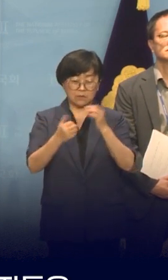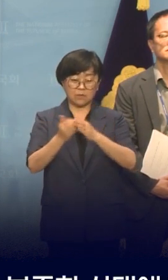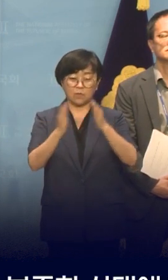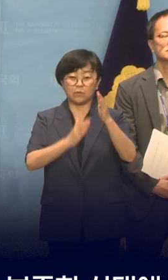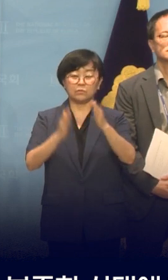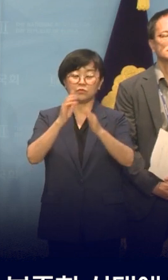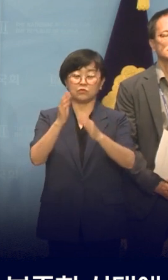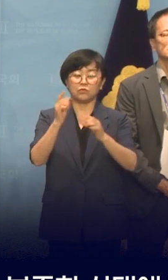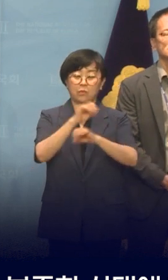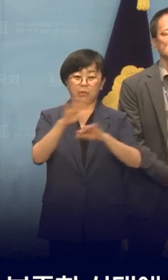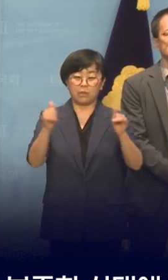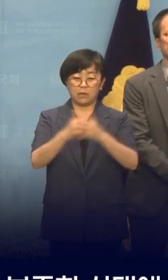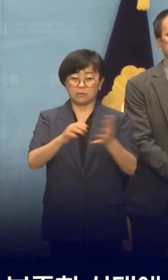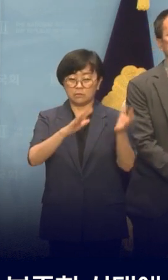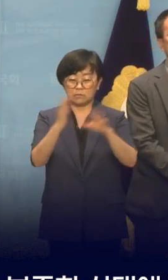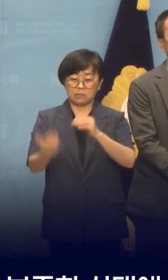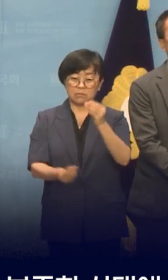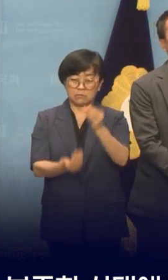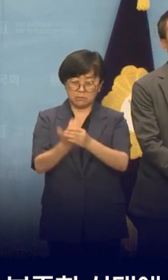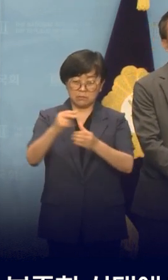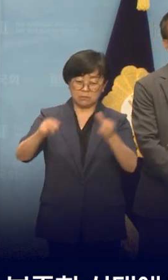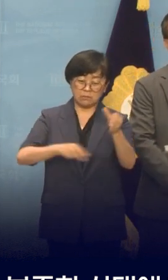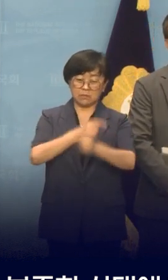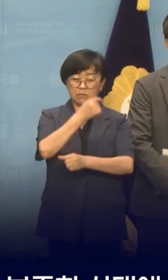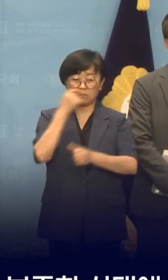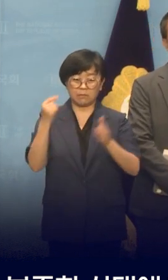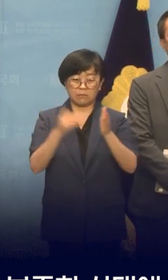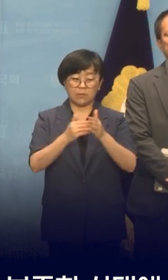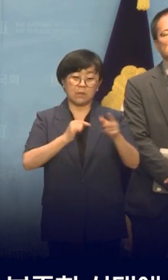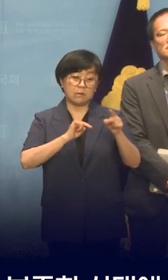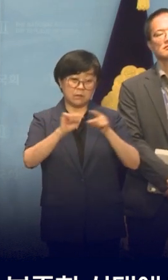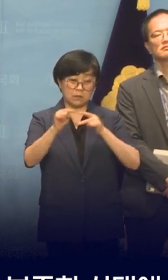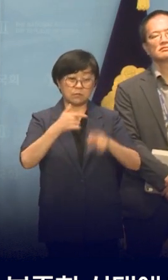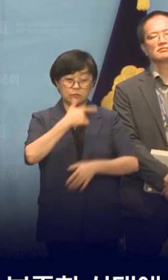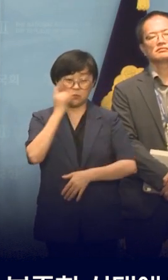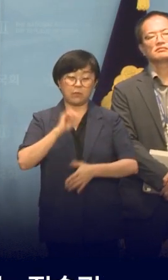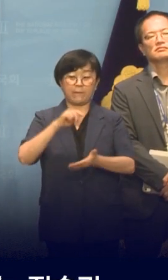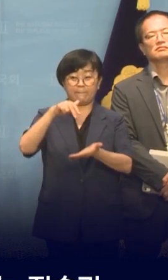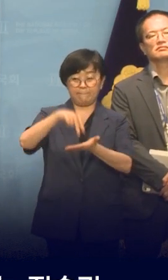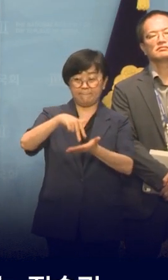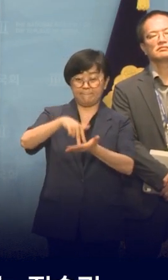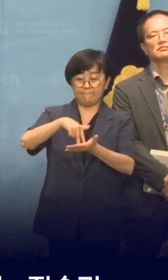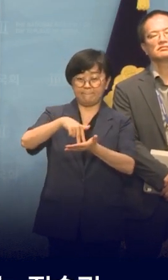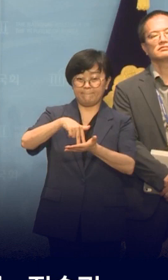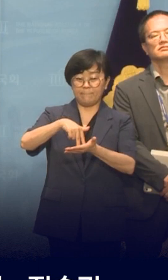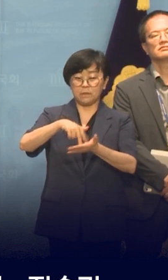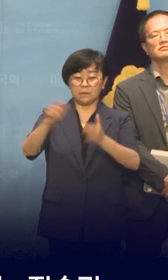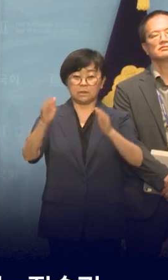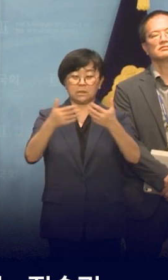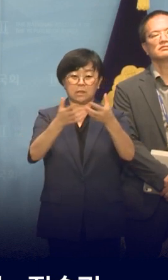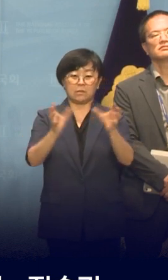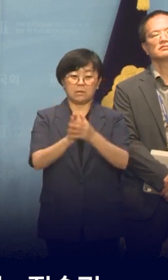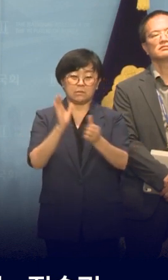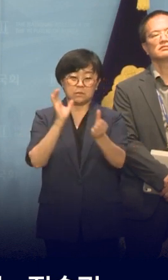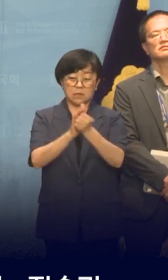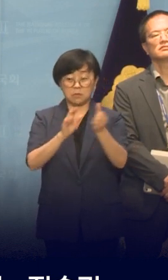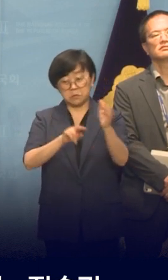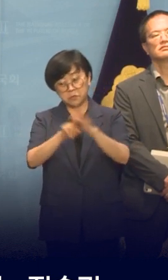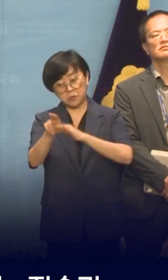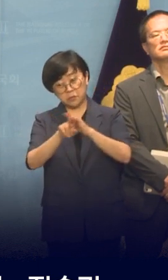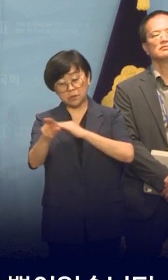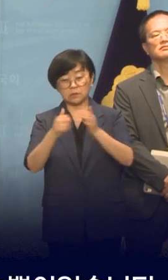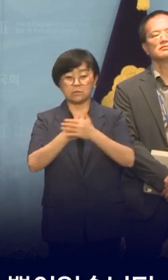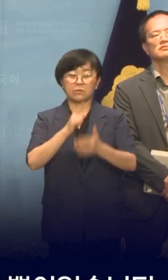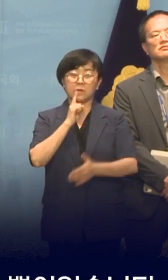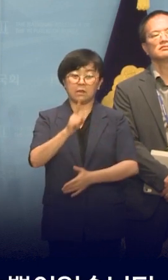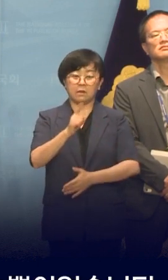고위공직자들은 참사 현장 상황에 대한 화학과 이해가 부족한 상태에서 해당 기관의 책임을 몸에 나가려는